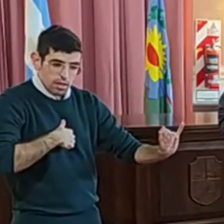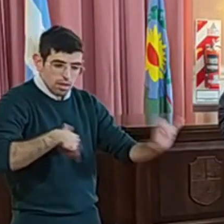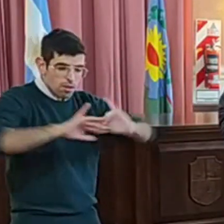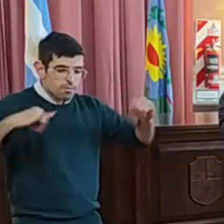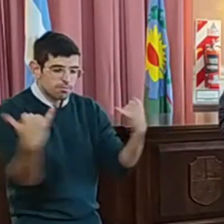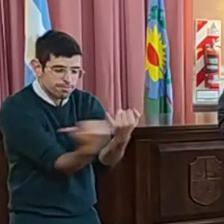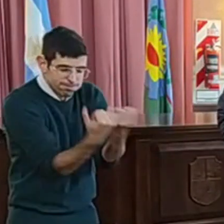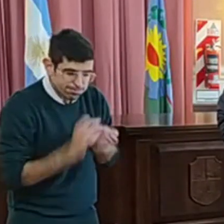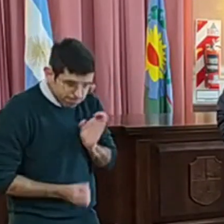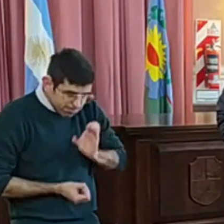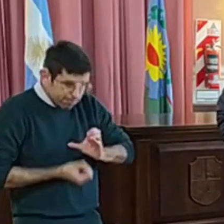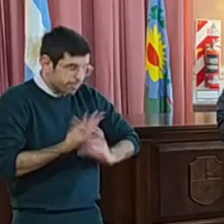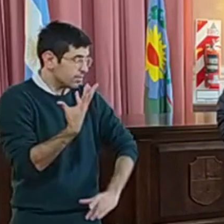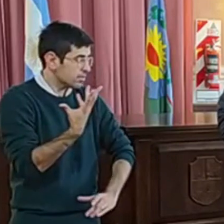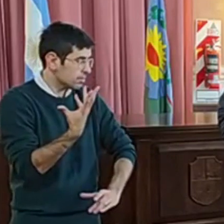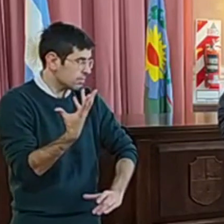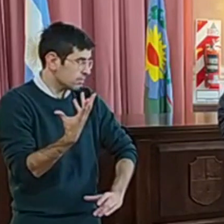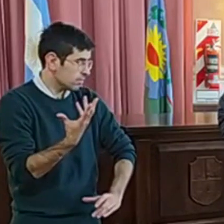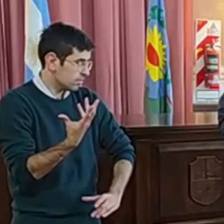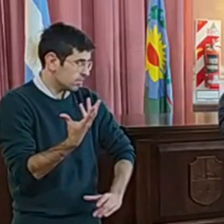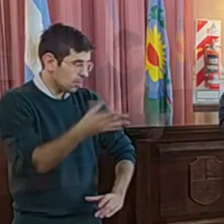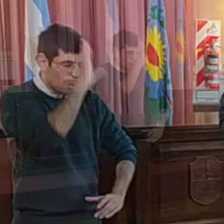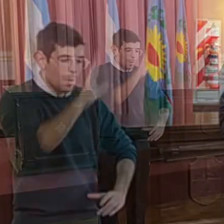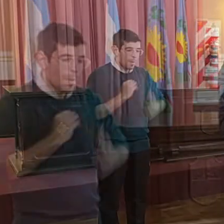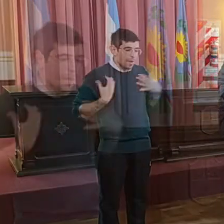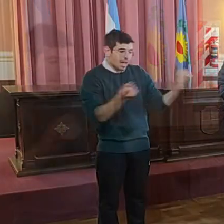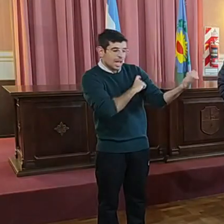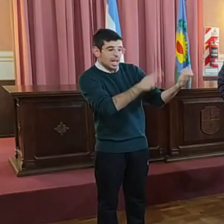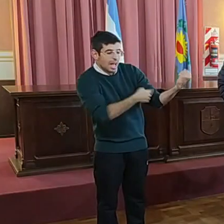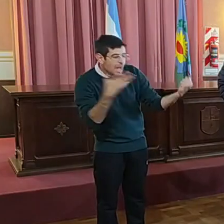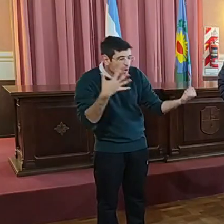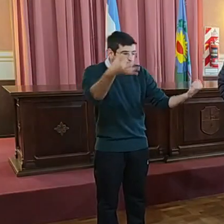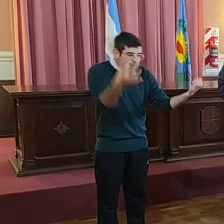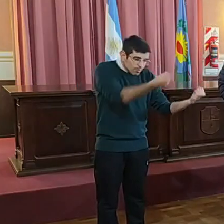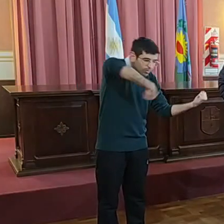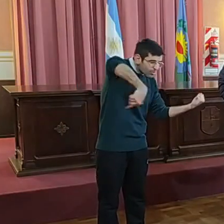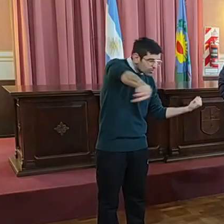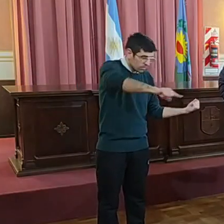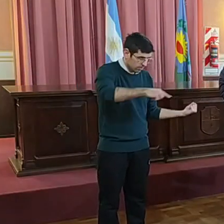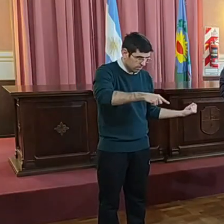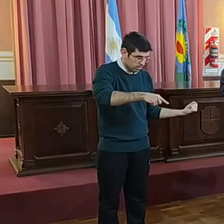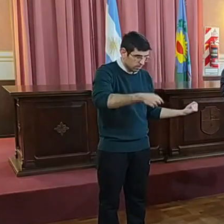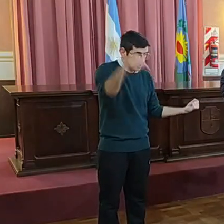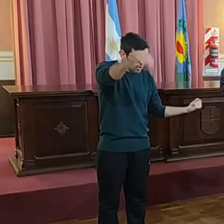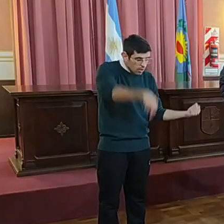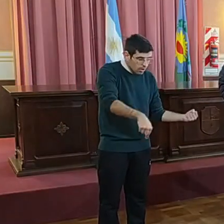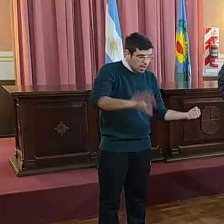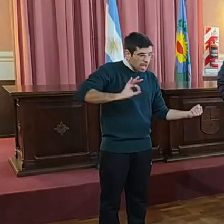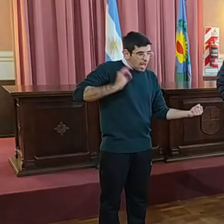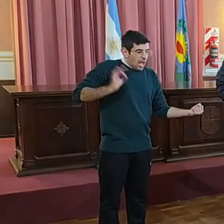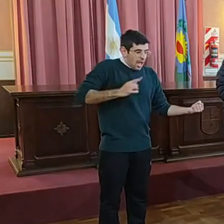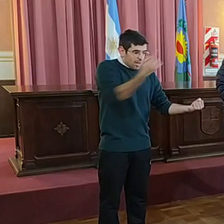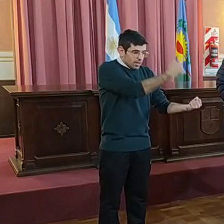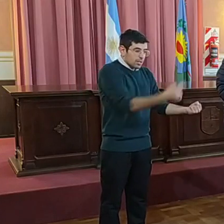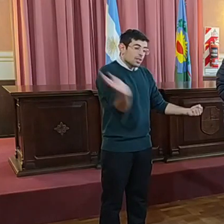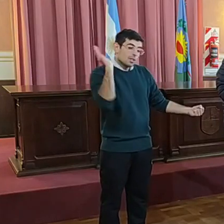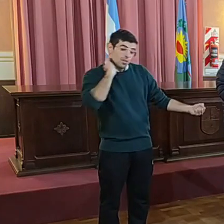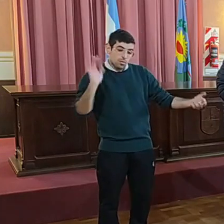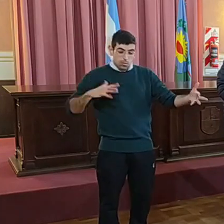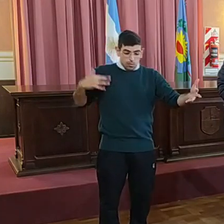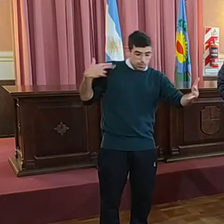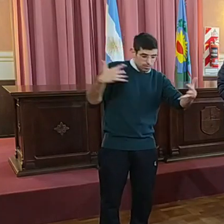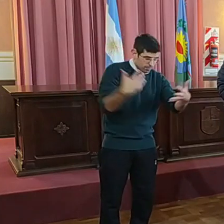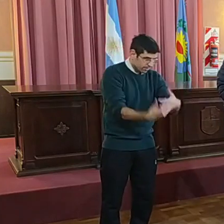de la historia de su valentía y compromiso. En estos 116 años de San Pedro Ciudad,